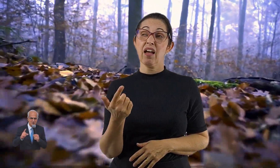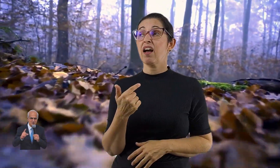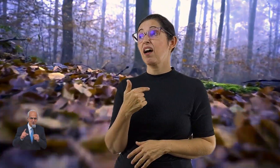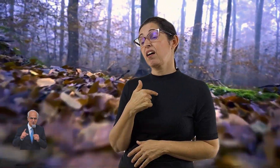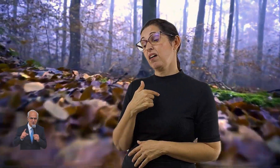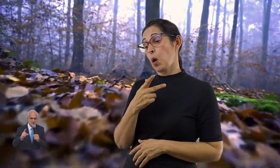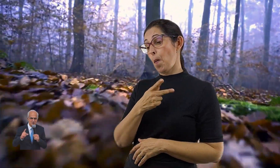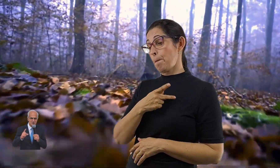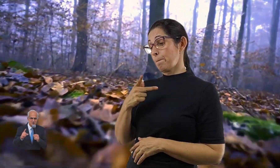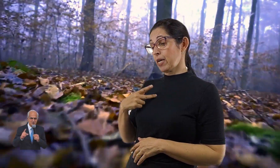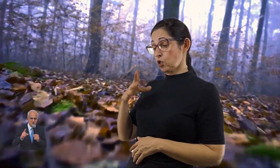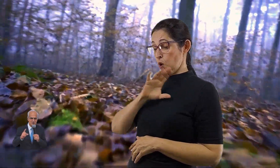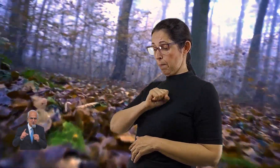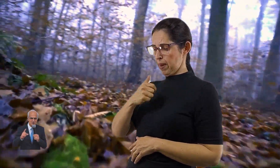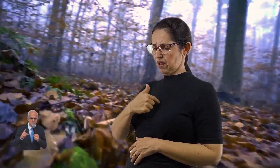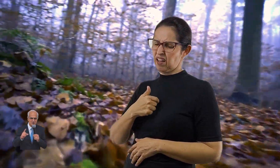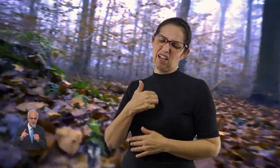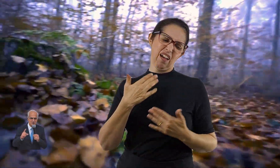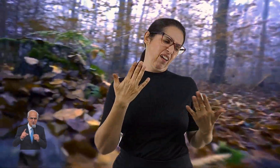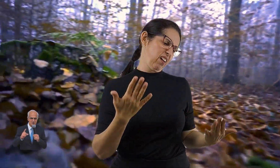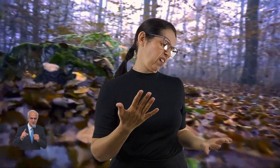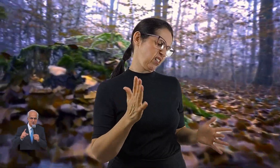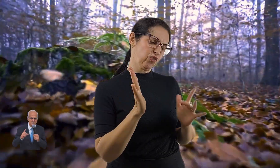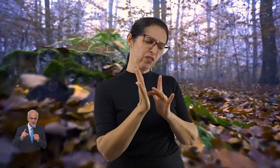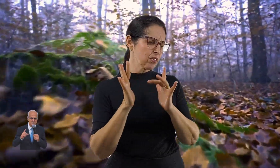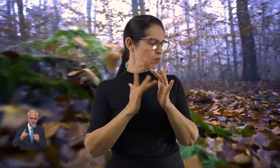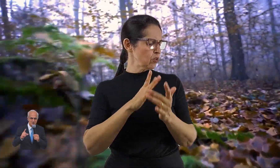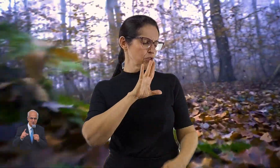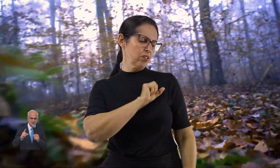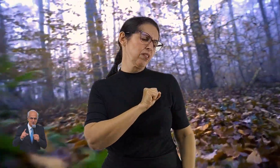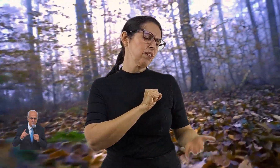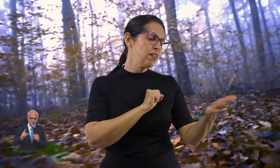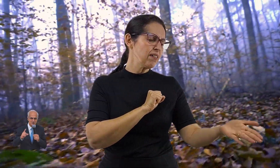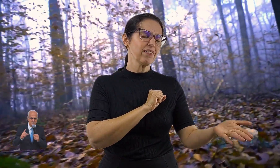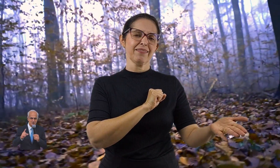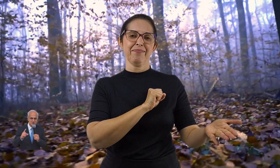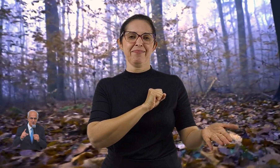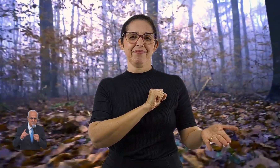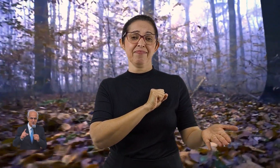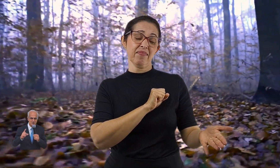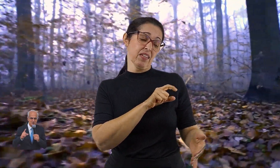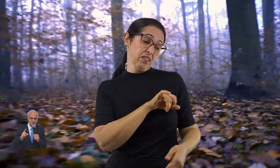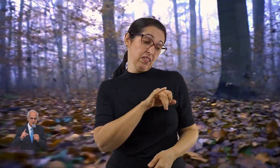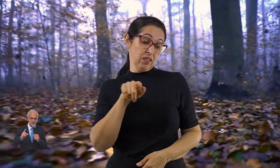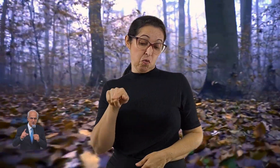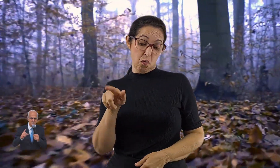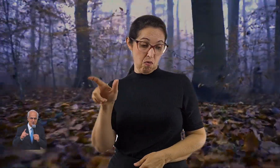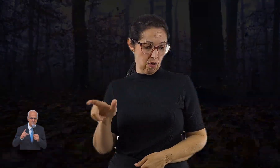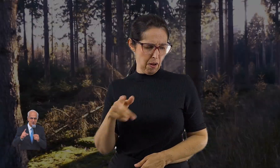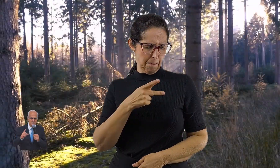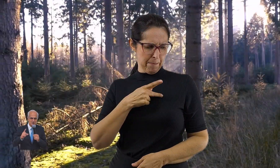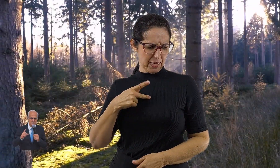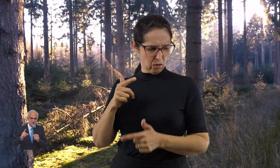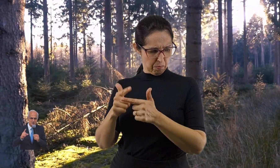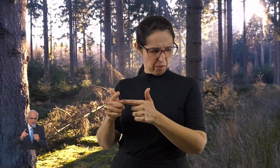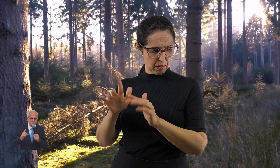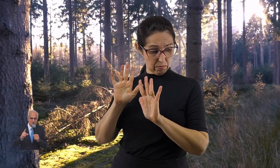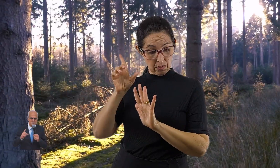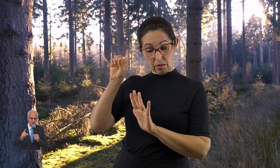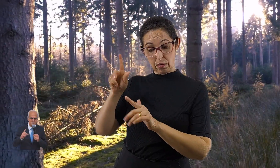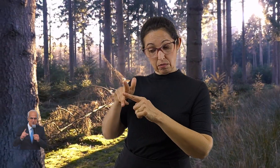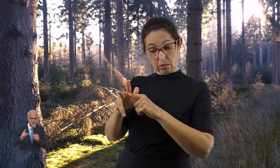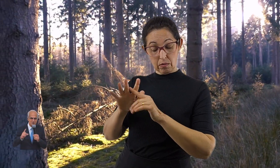o pastor não me ama. Meu irmão, Jesus te ama. Veja, se o pastor tem um problema, o Senhor vai acertar com ele. Mas isso não é motivo